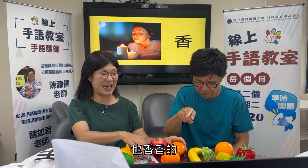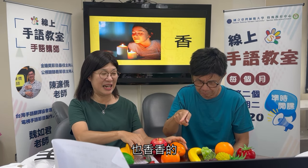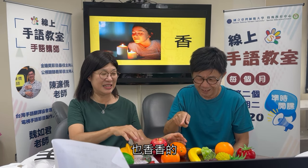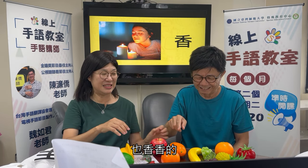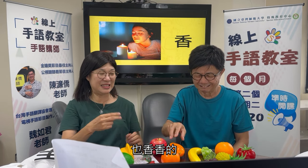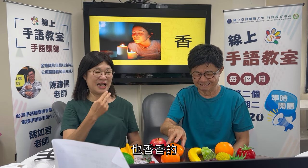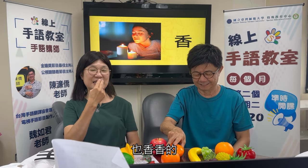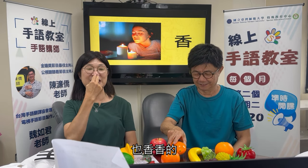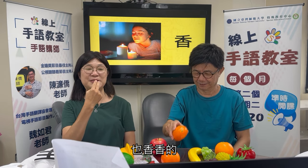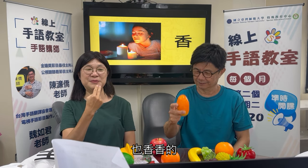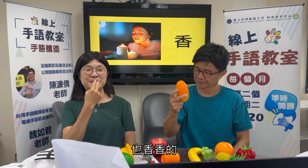香香的，